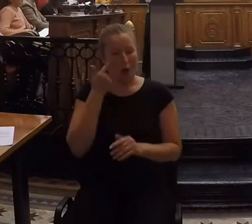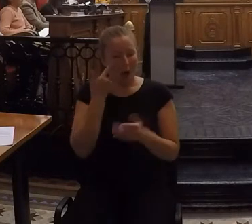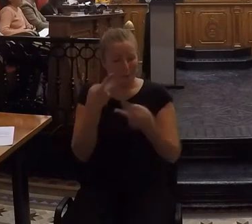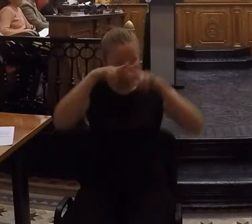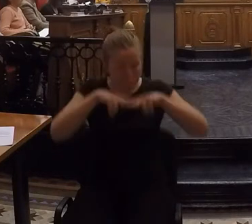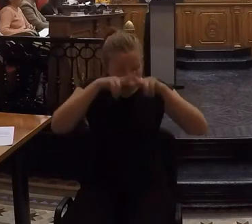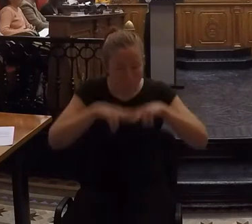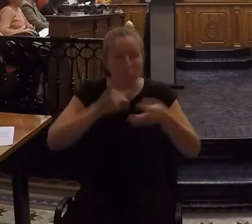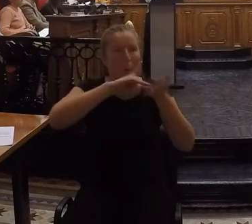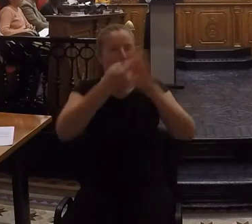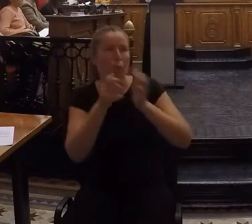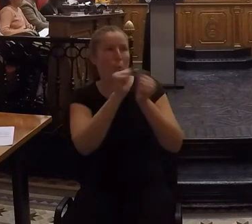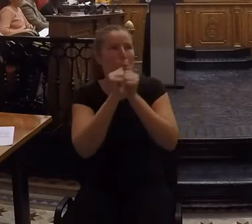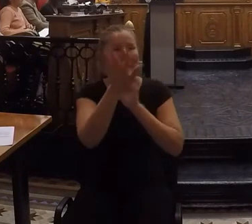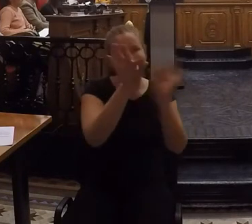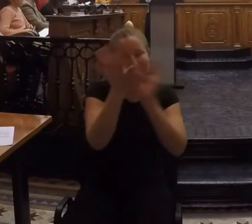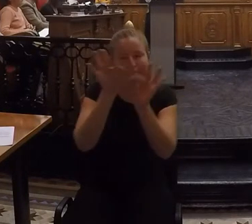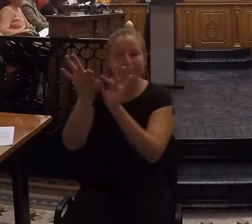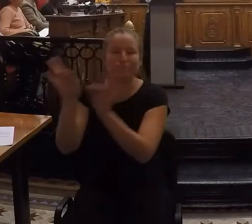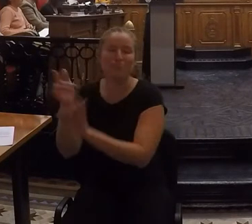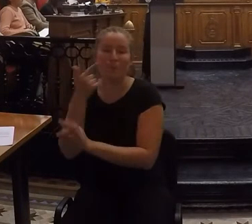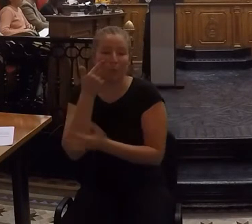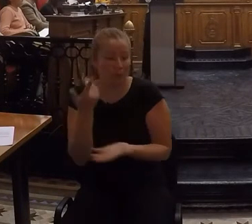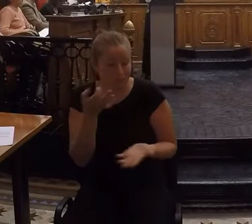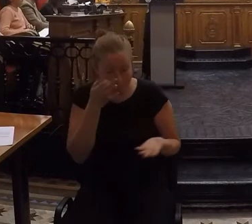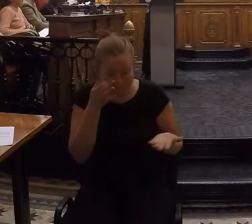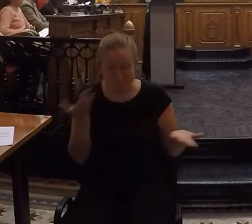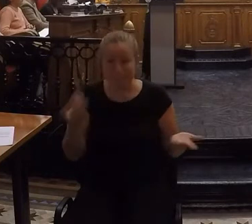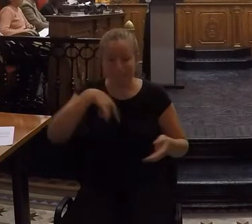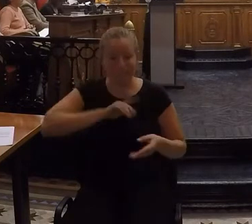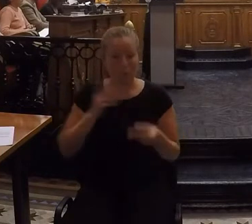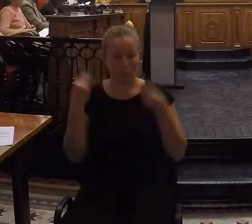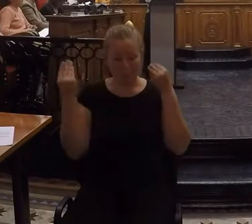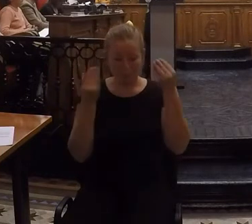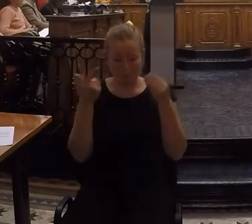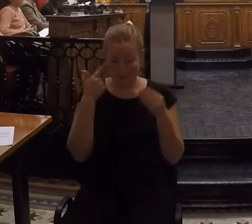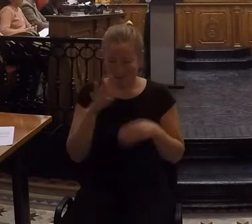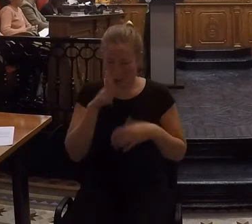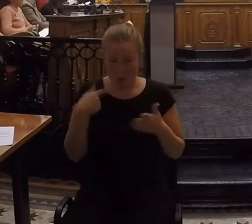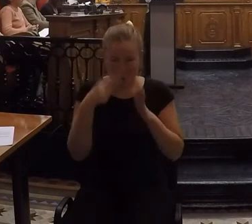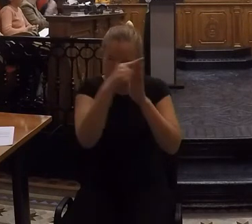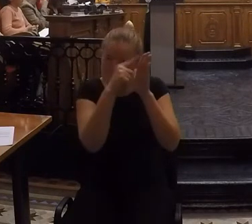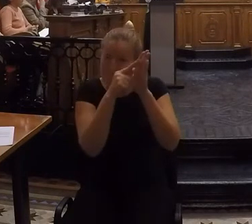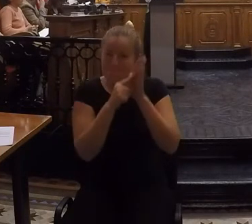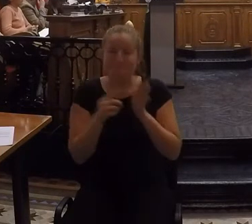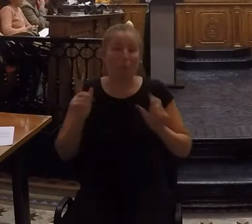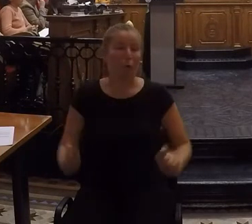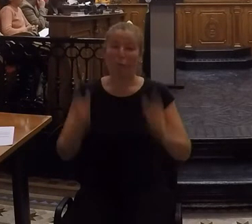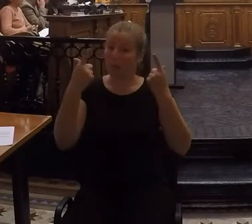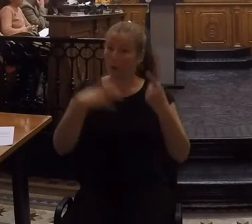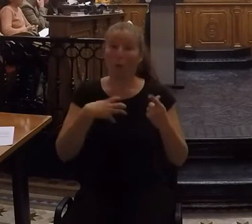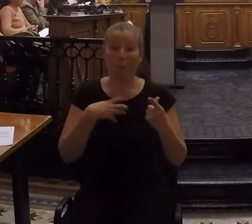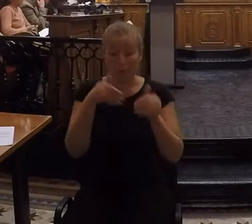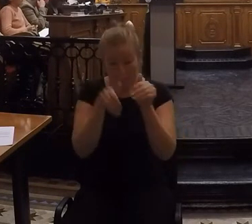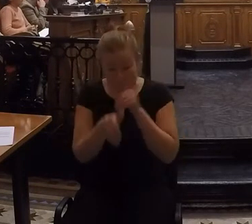importe. Por lo tanto, resulta absolutamente imposible hacer una previsión a este respecto. Una vez obtengamos una